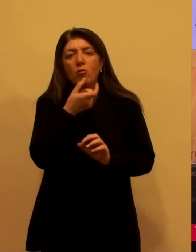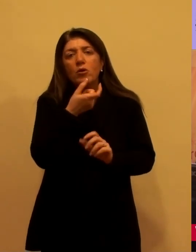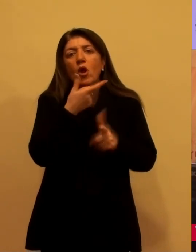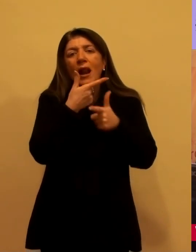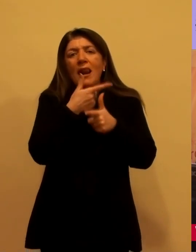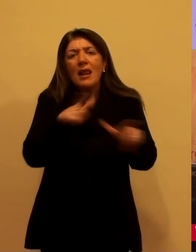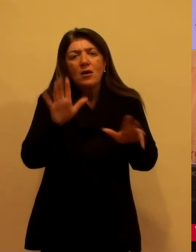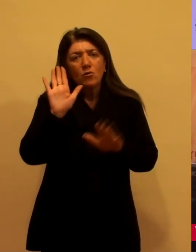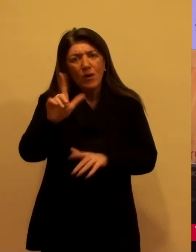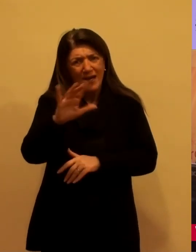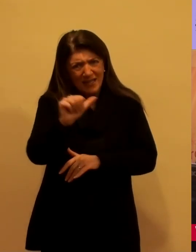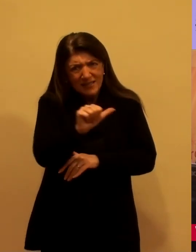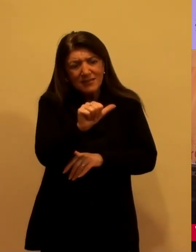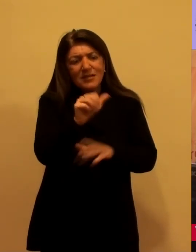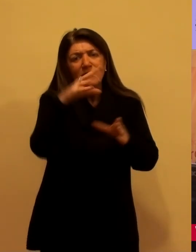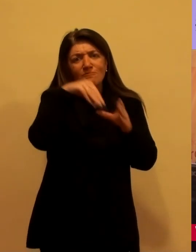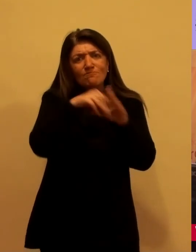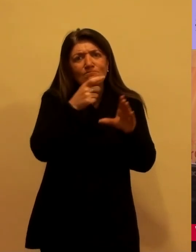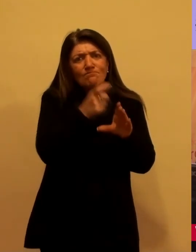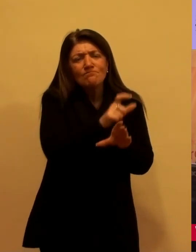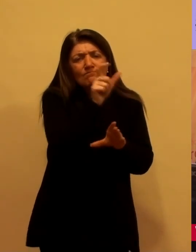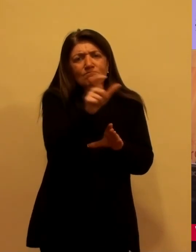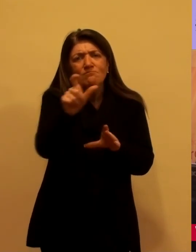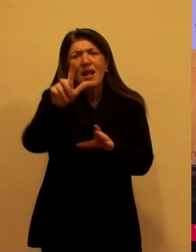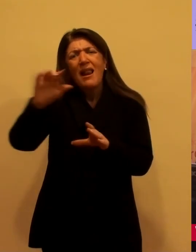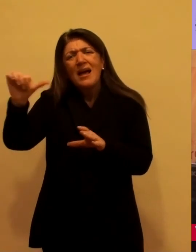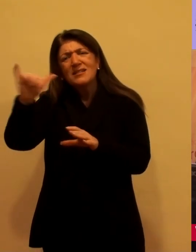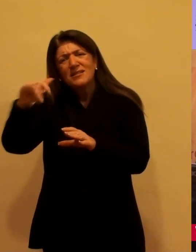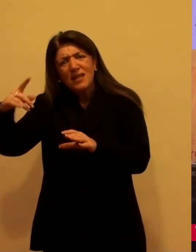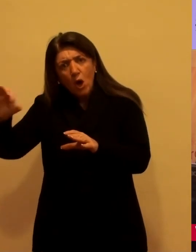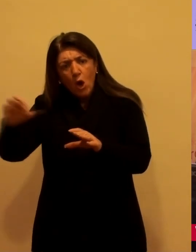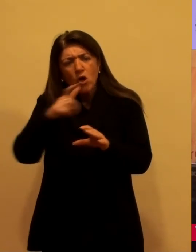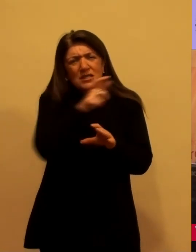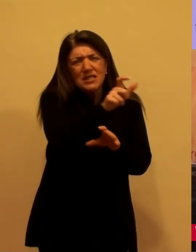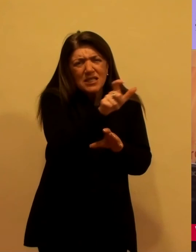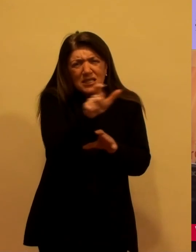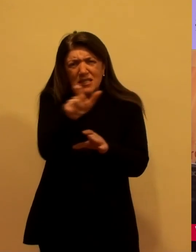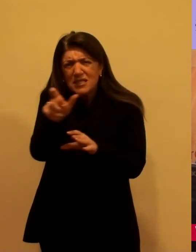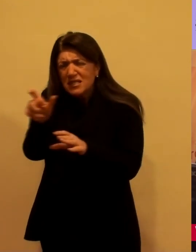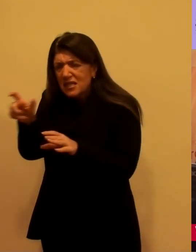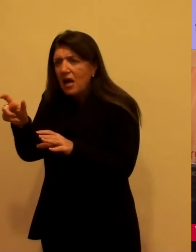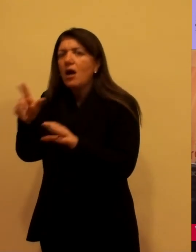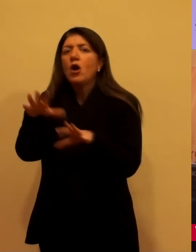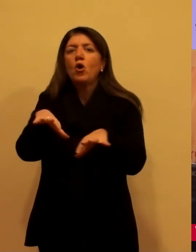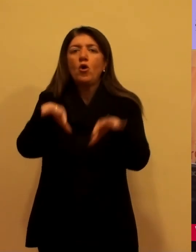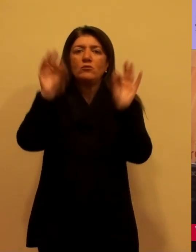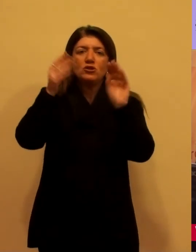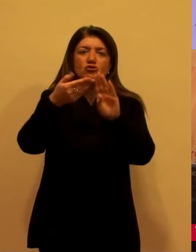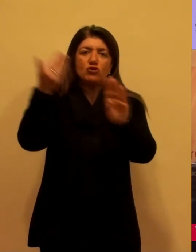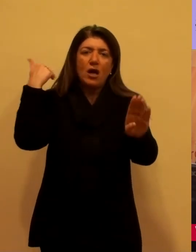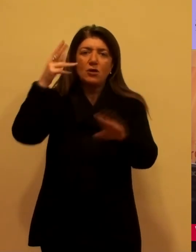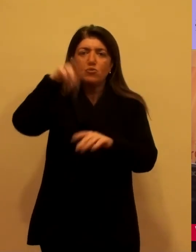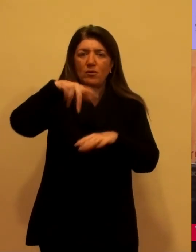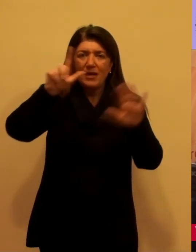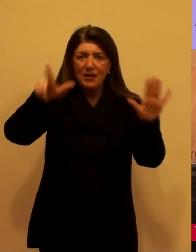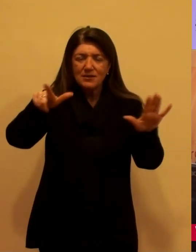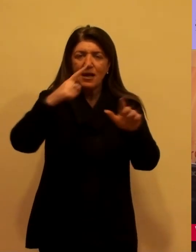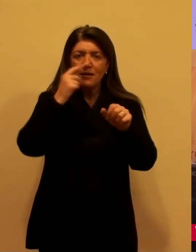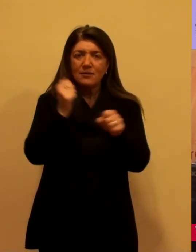loro linguaggio. E per poter fare questo abbiamo collaborato dal 2007 con l'Istituto dei Sordi di